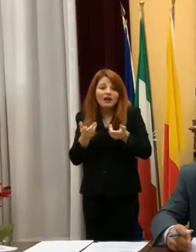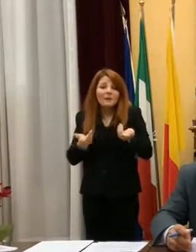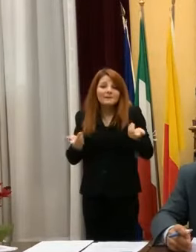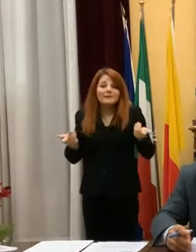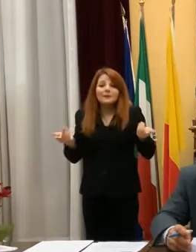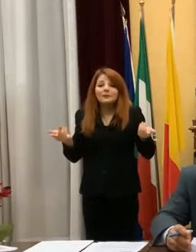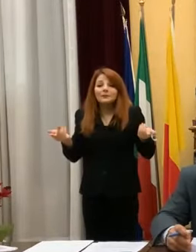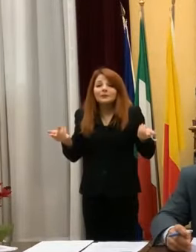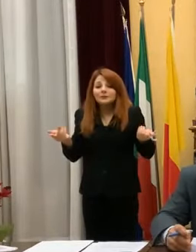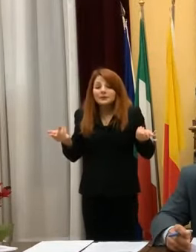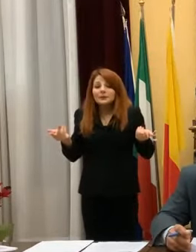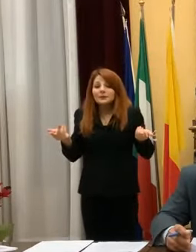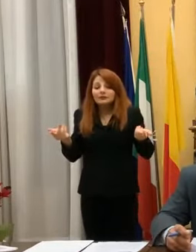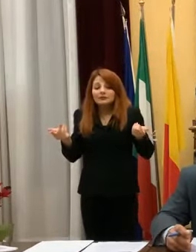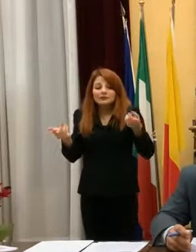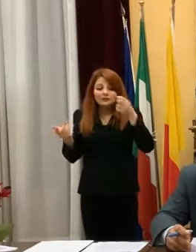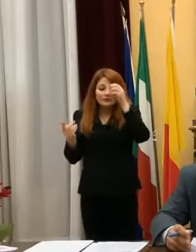alcuni.